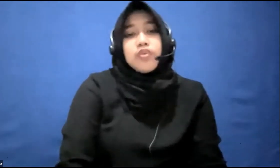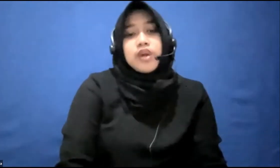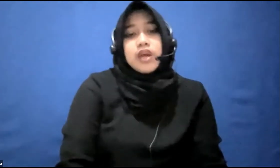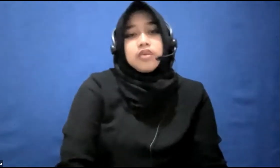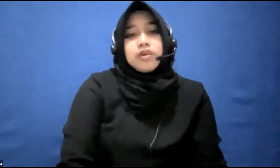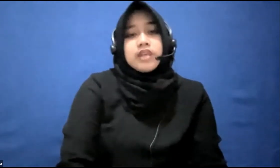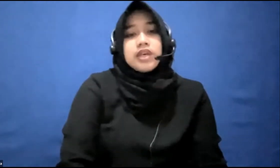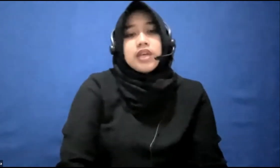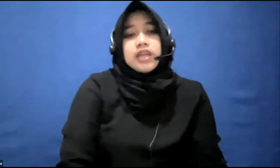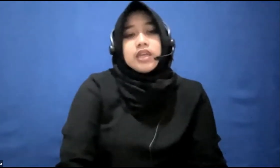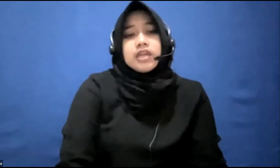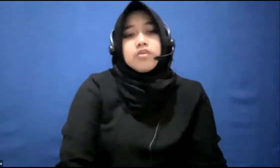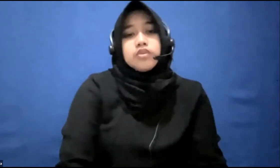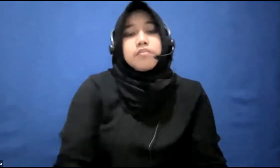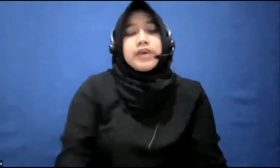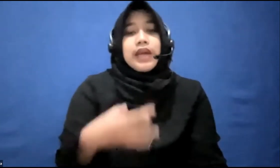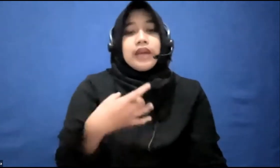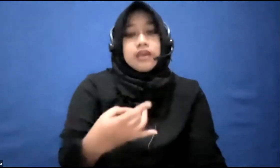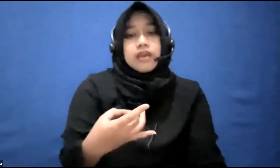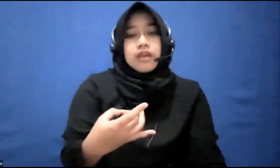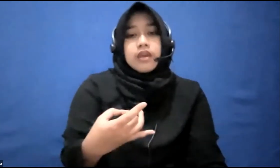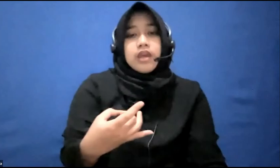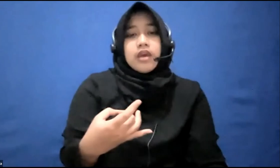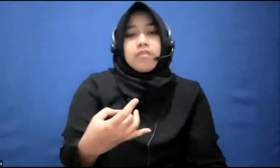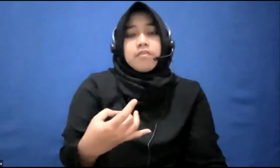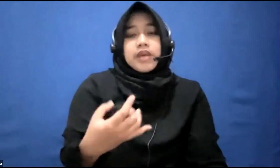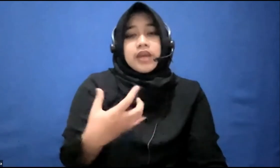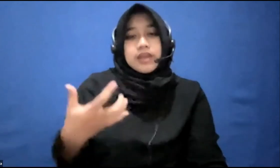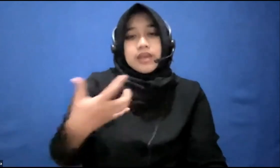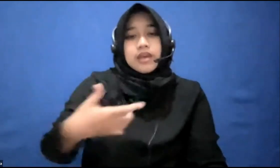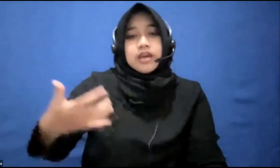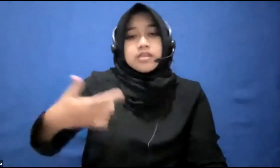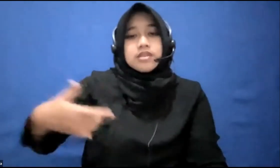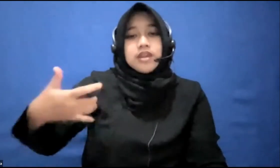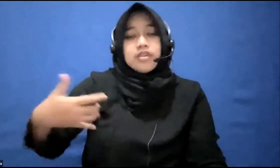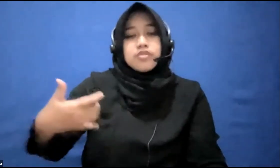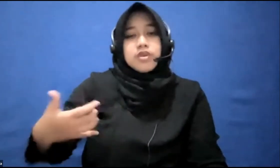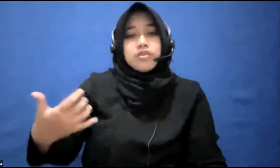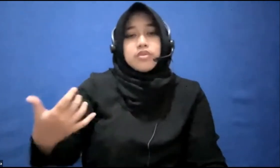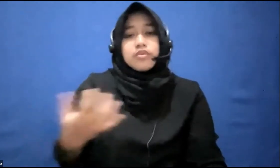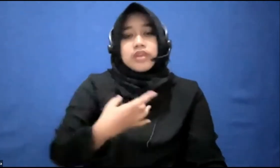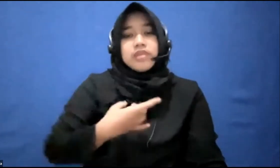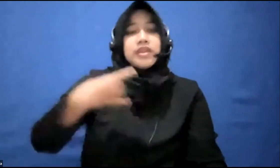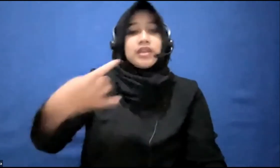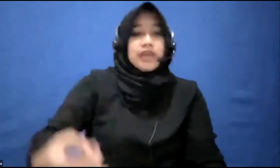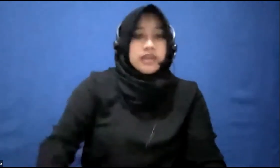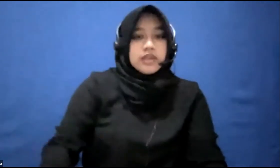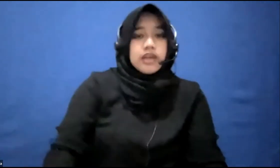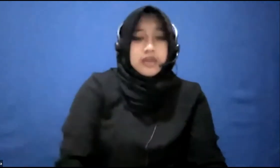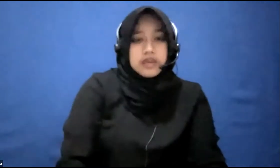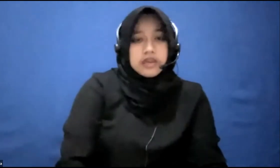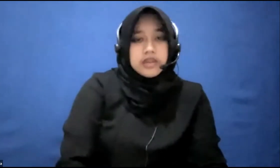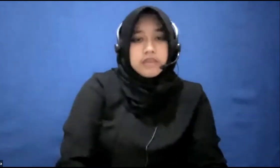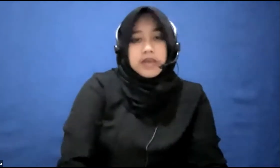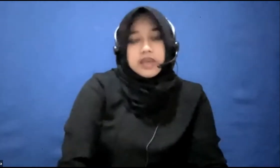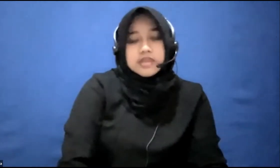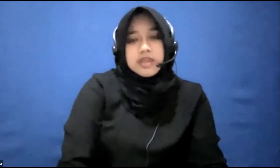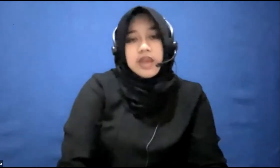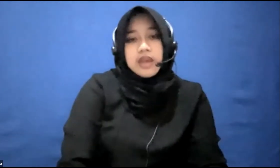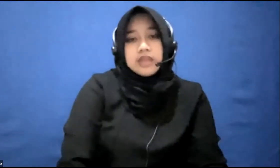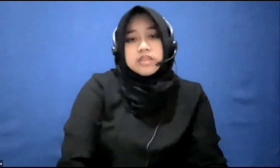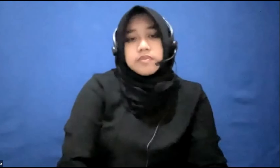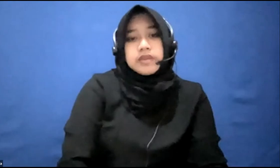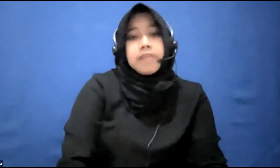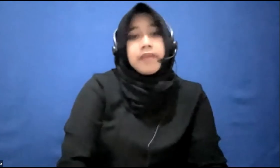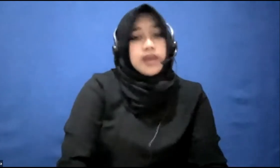permasalahan itu kayak kurang gitu. Nah, caranya untuk menarik si narasumber untuk lebih tertarik dengan tema yang